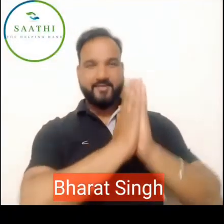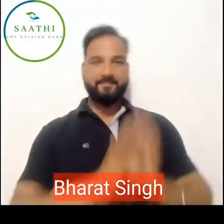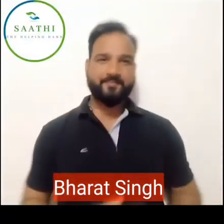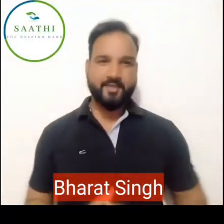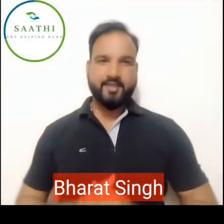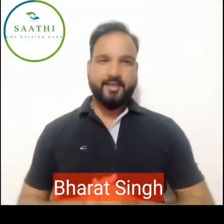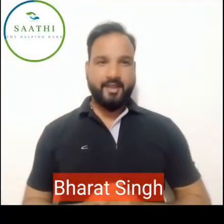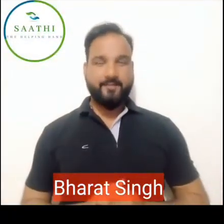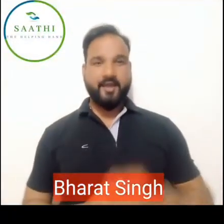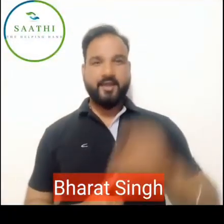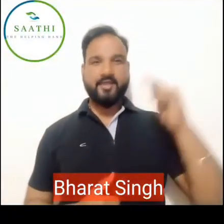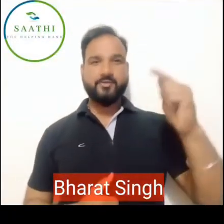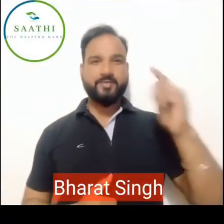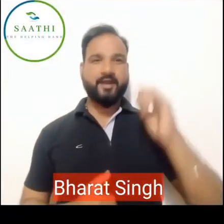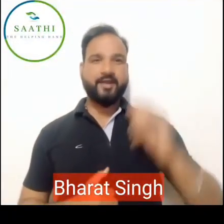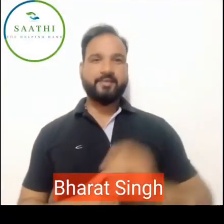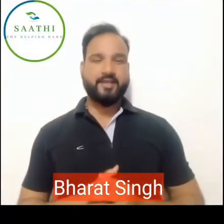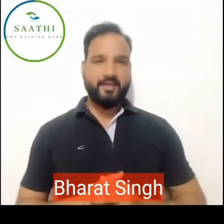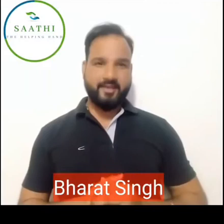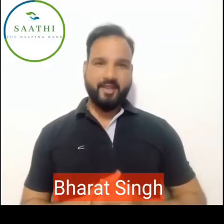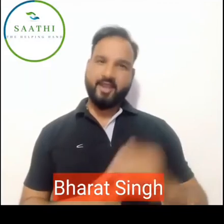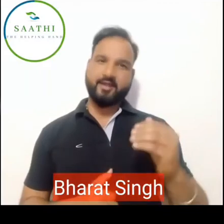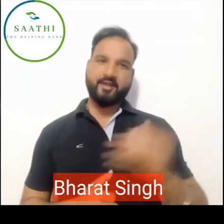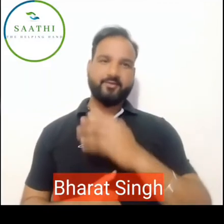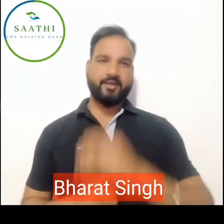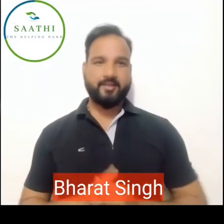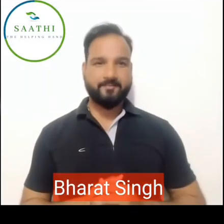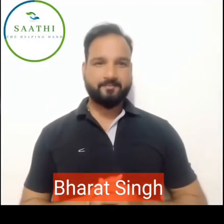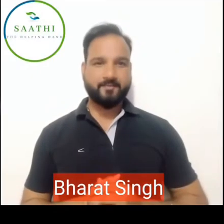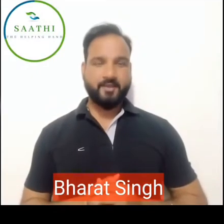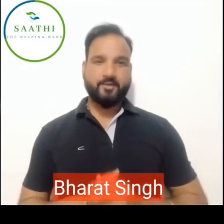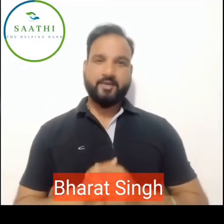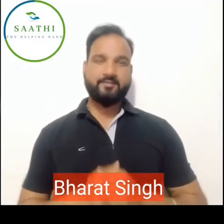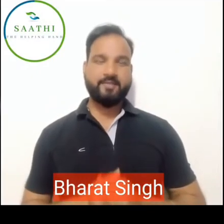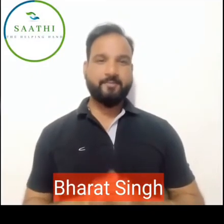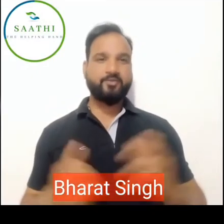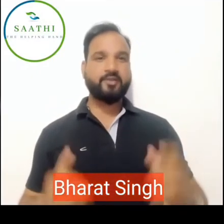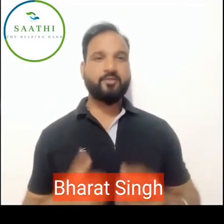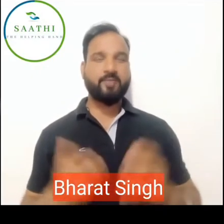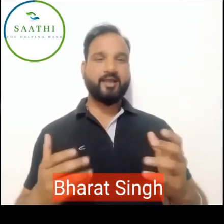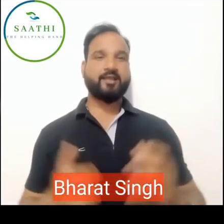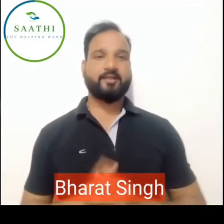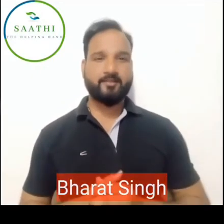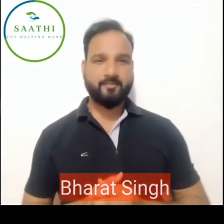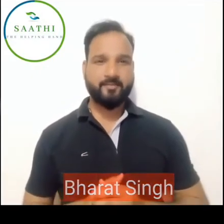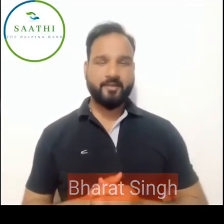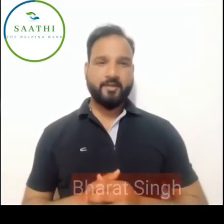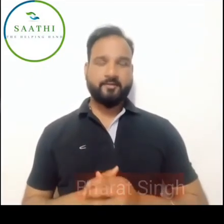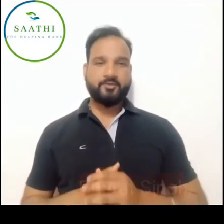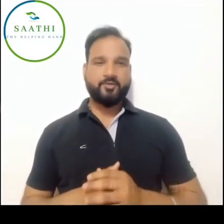जय माता। दोस्तों, एक बार एक ऊंची पहाड़ी पे जाने के लिए एक रेस हो रही थी। उस रेस में बहुत से लोग भाग ले रहे